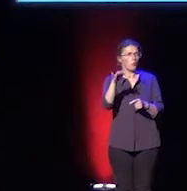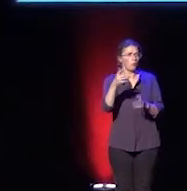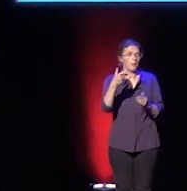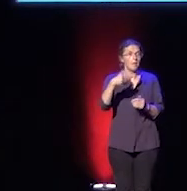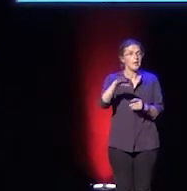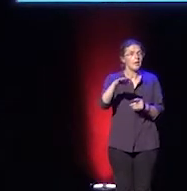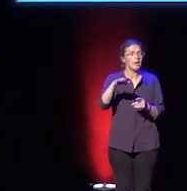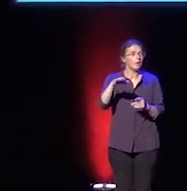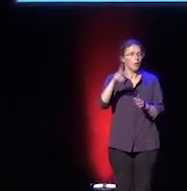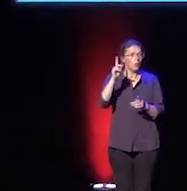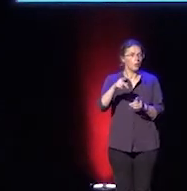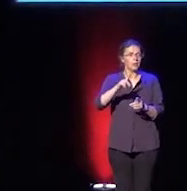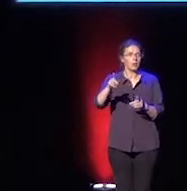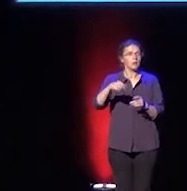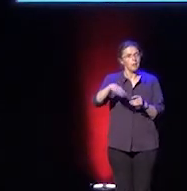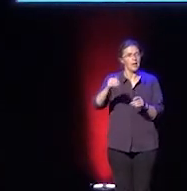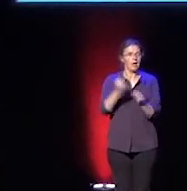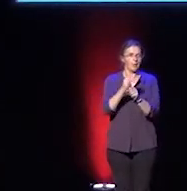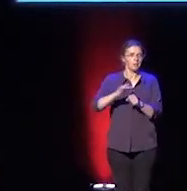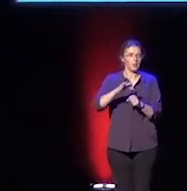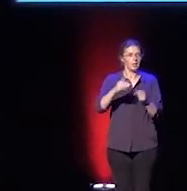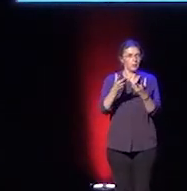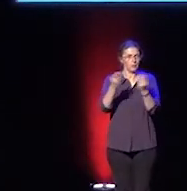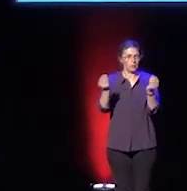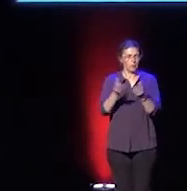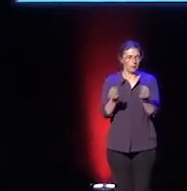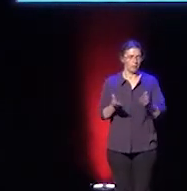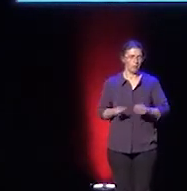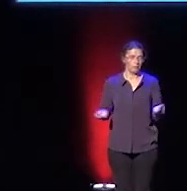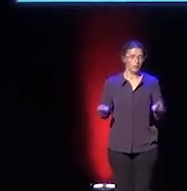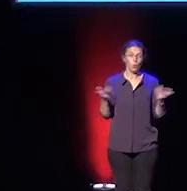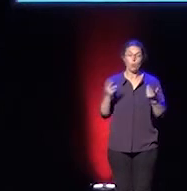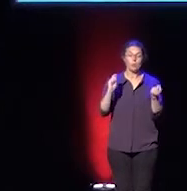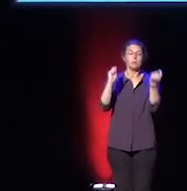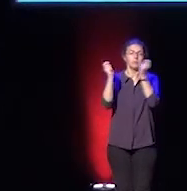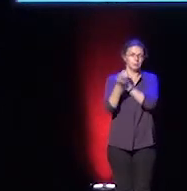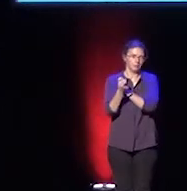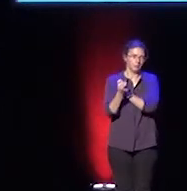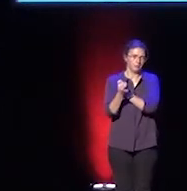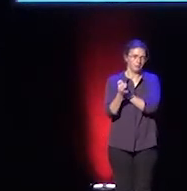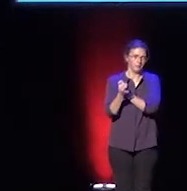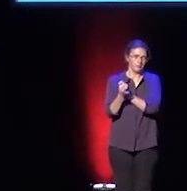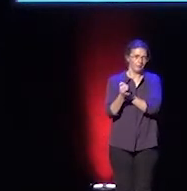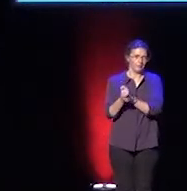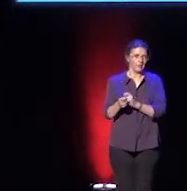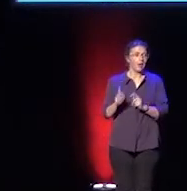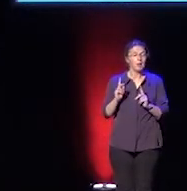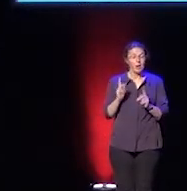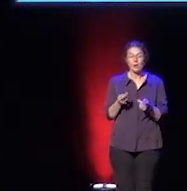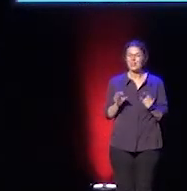ein paar hunderttausend mehr Arbeitsplätze verloren gehen oder umgewandelt werden. Ist aber genauso